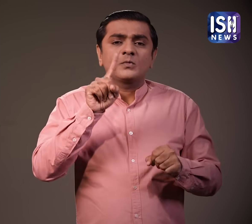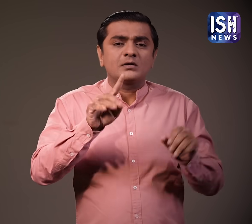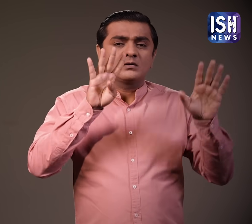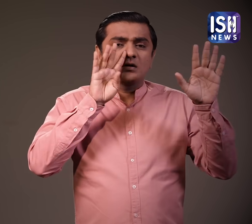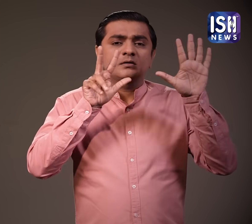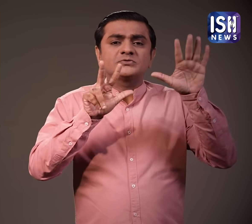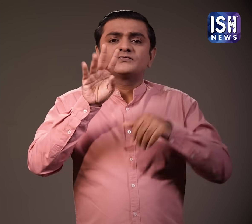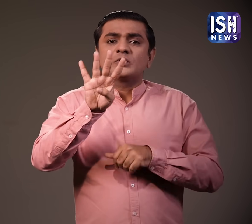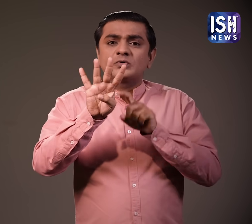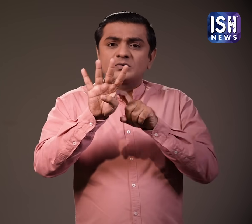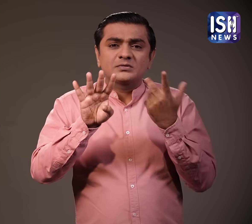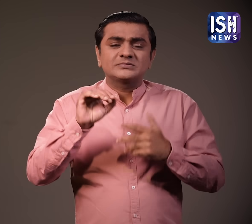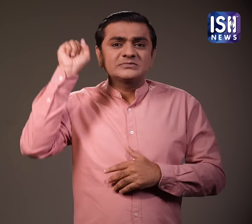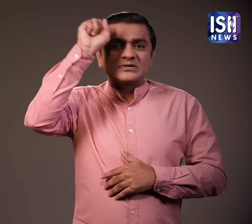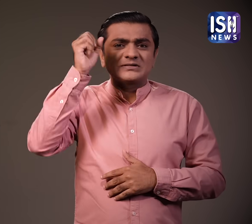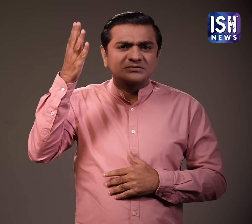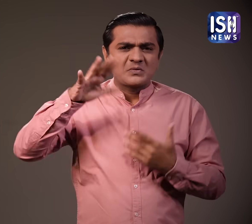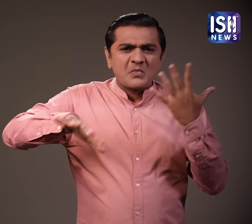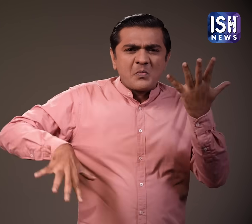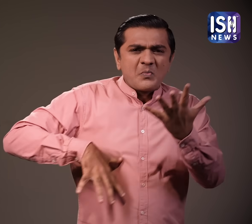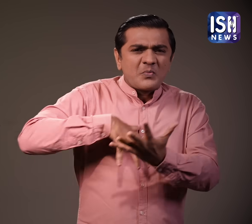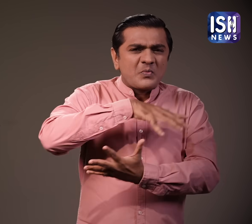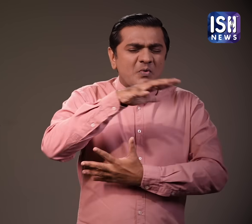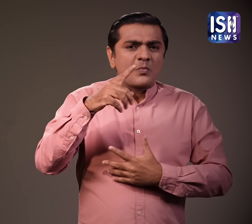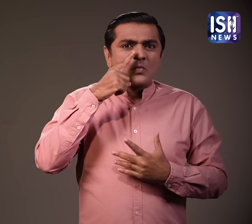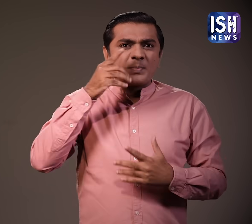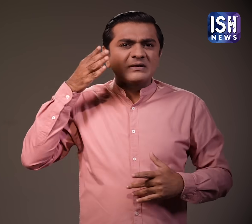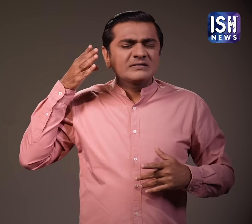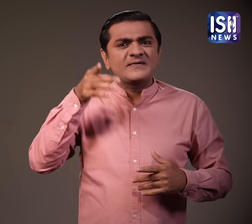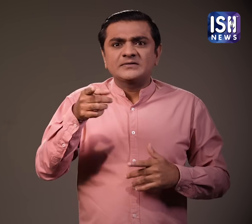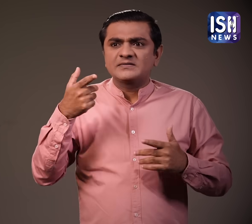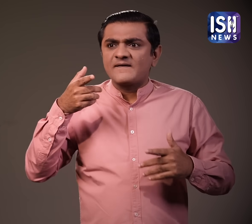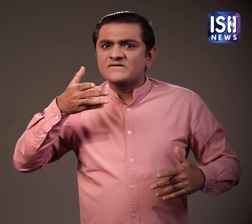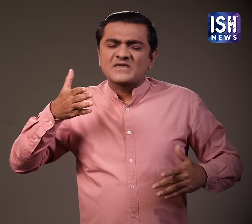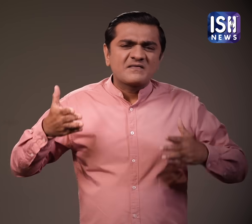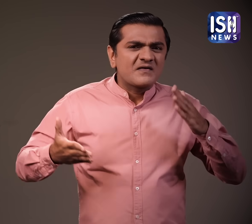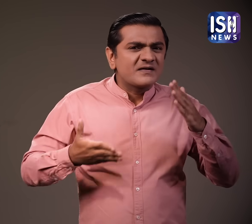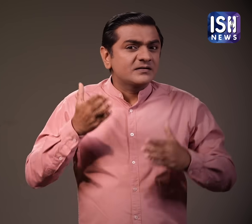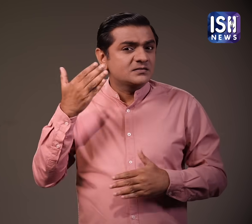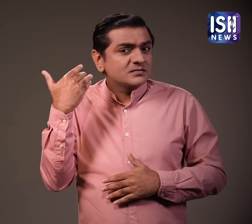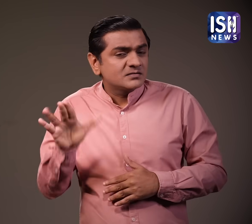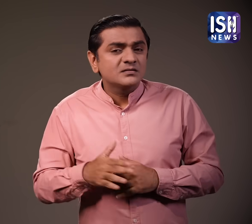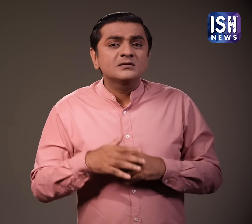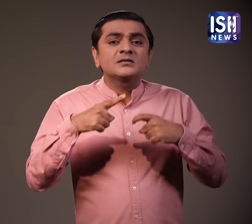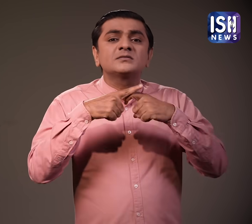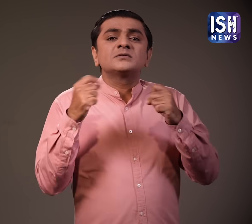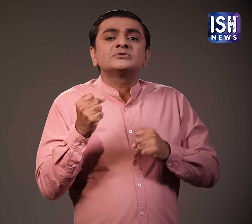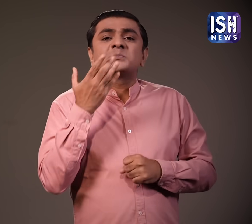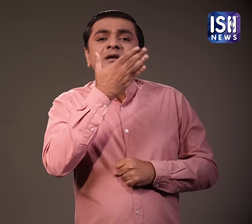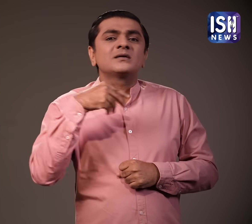1984 के सीख विरोधी दंगो और कश्मीन में पंडितों के खिलाफ हिंसा के बारे में बात की उन्होंने कहा